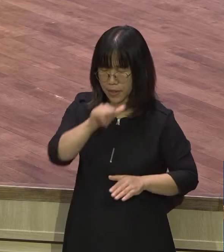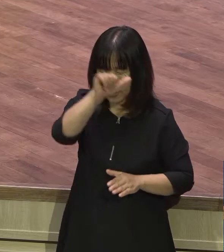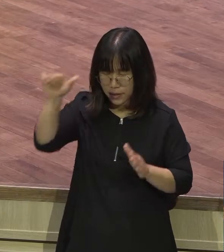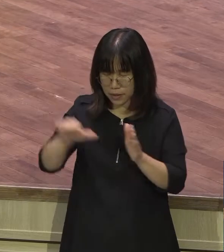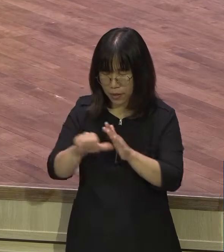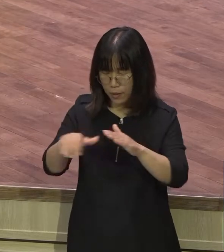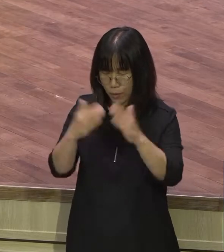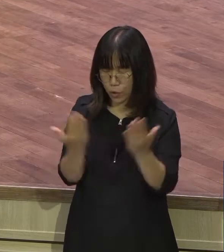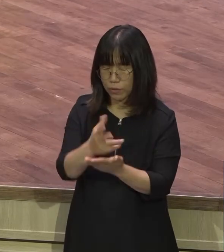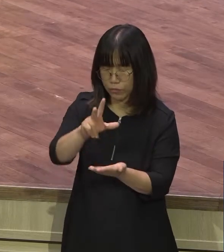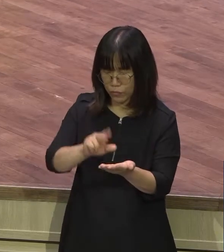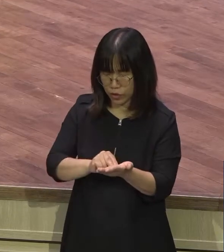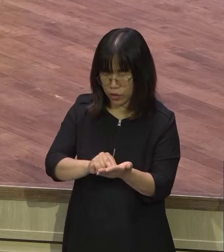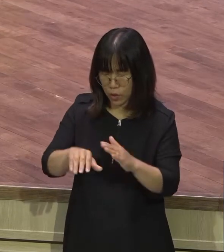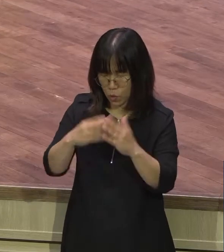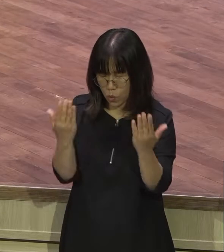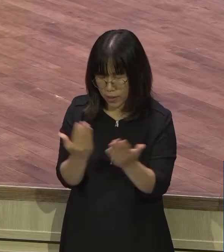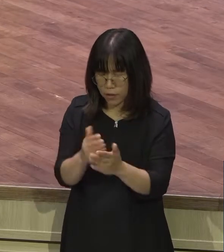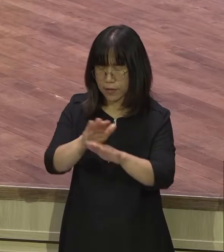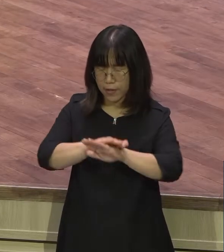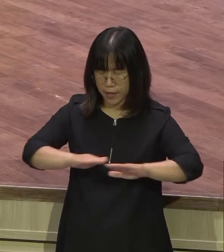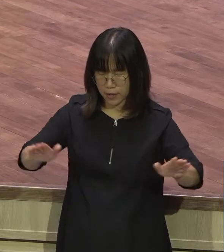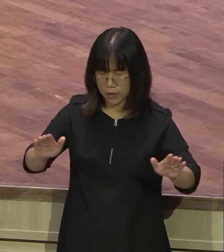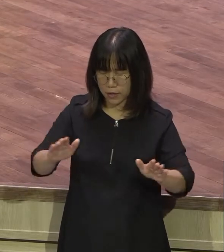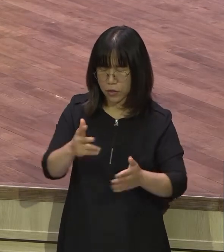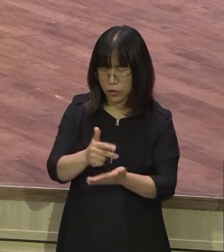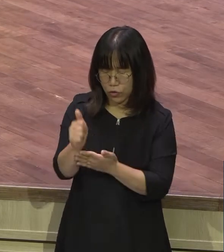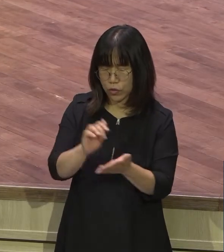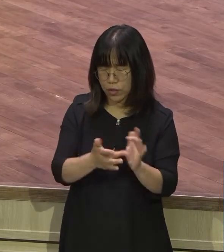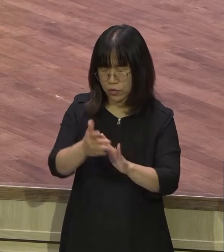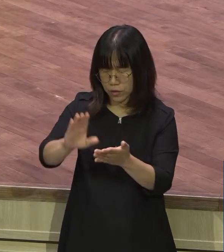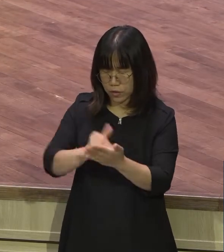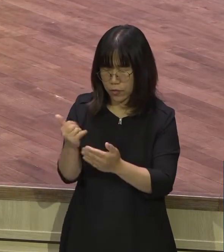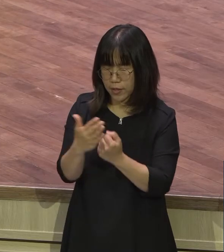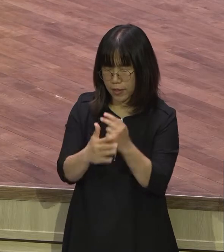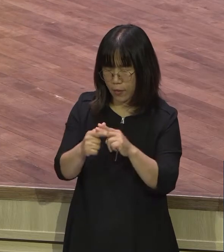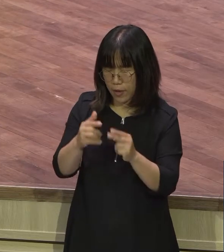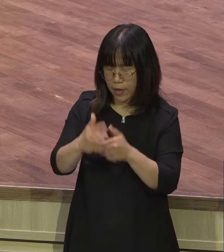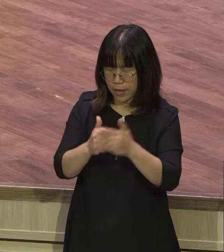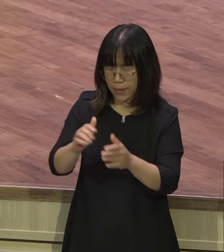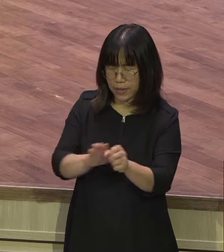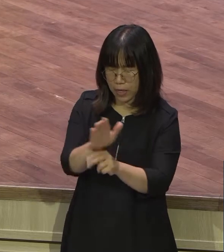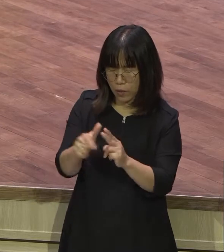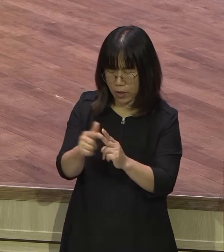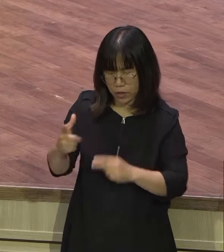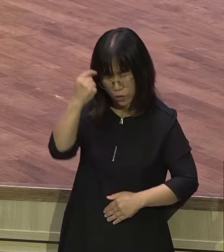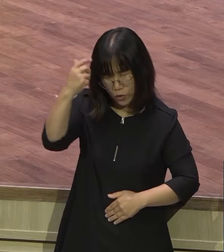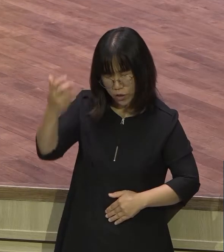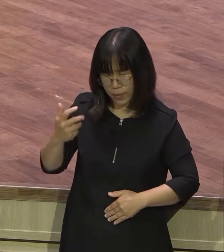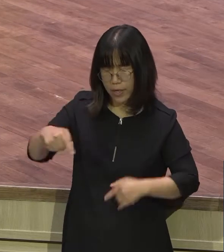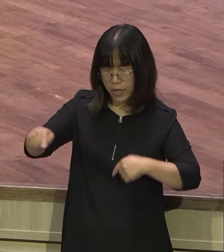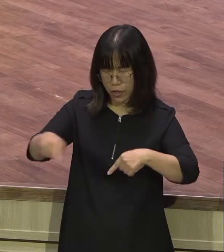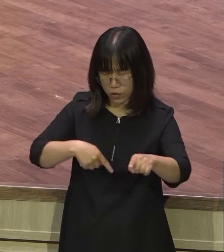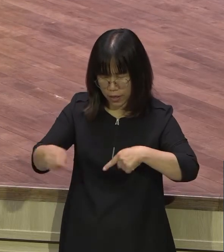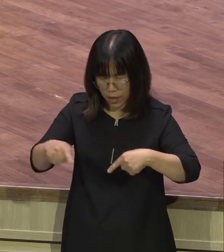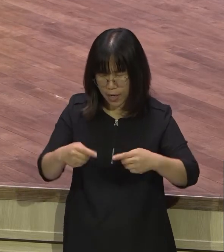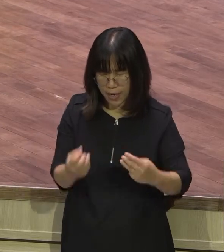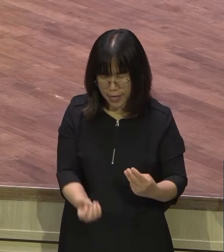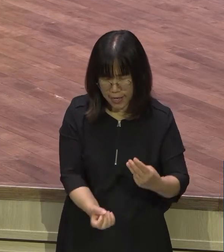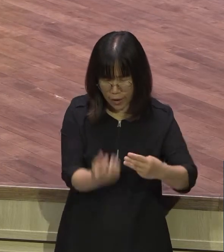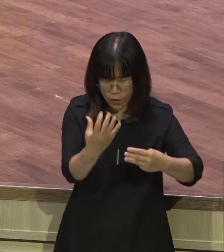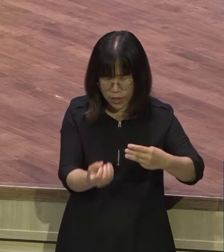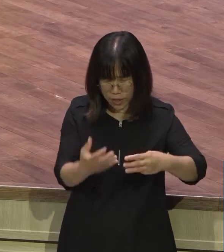문제를 완벽하게 해결하신 우리 구조 예수의 은혜와 하나님의 사랑하신과 선임역사심이 내게 나오는 모든